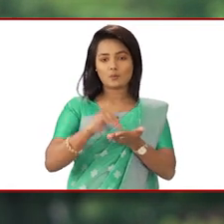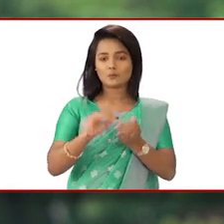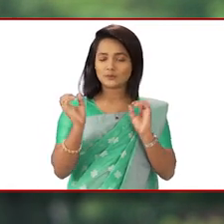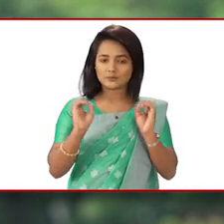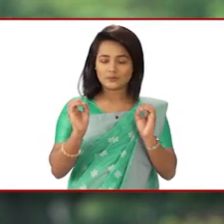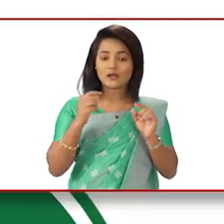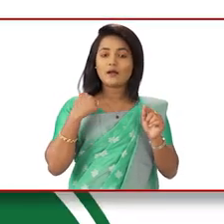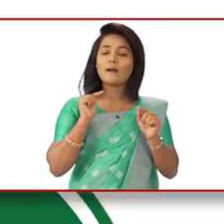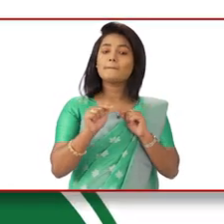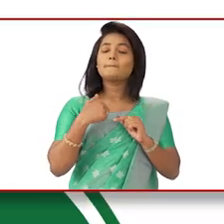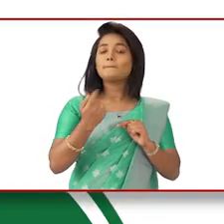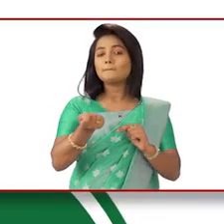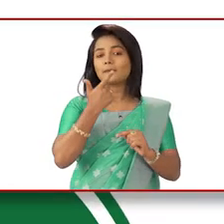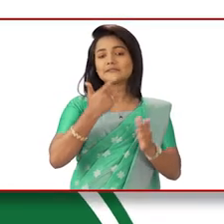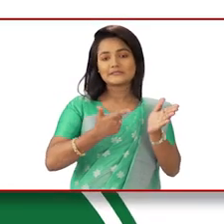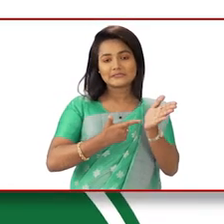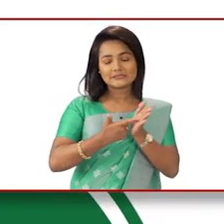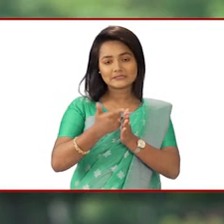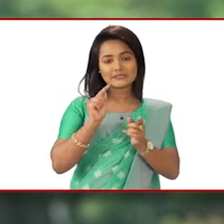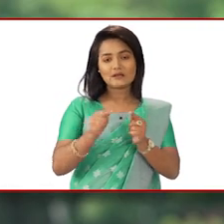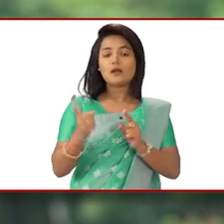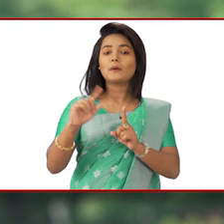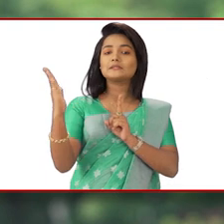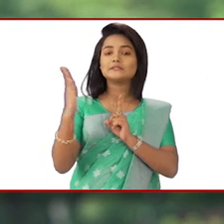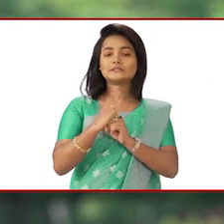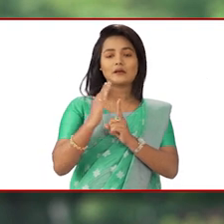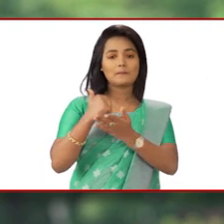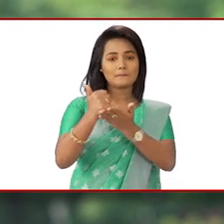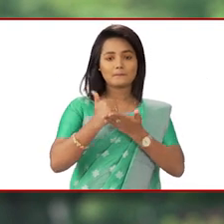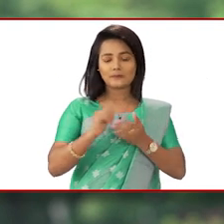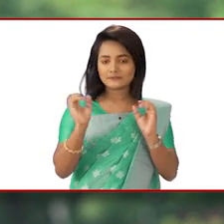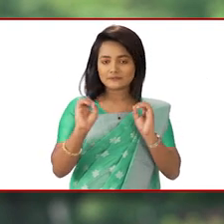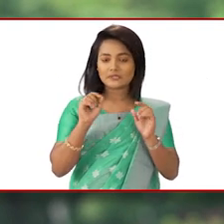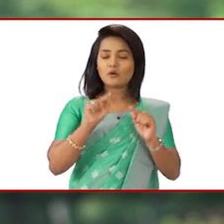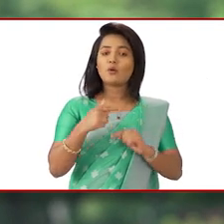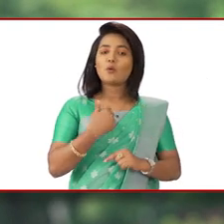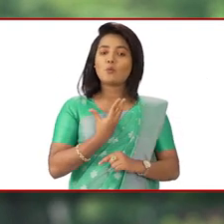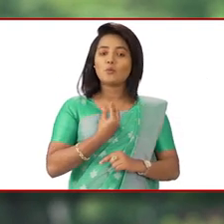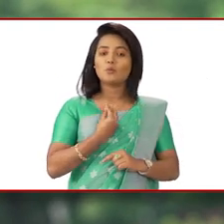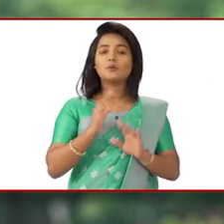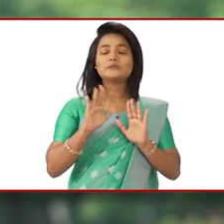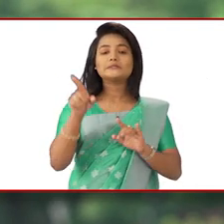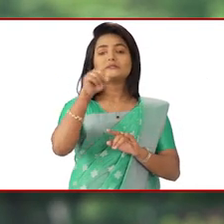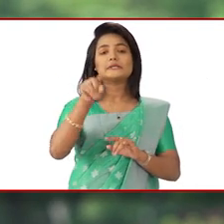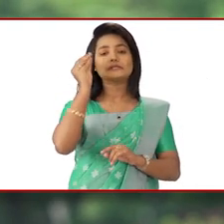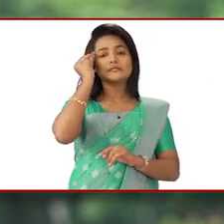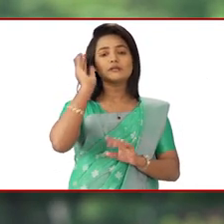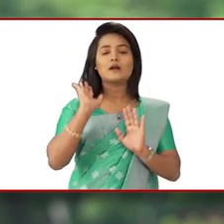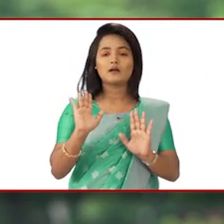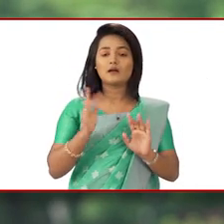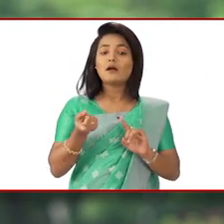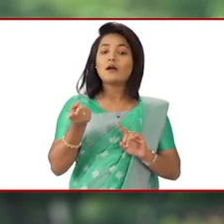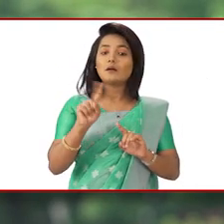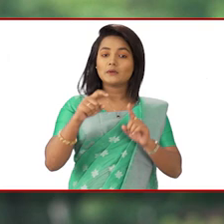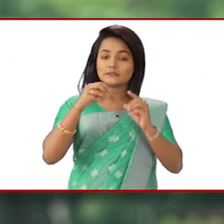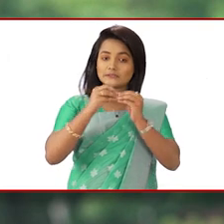এক পর্যায়ে, কারণ আমার বাবা একজন কৃষক, ওইভাবে আমাকে সাপোর্ট করতে পারলেন না, কিন্তু এরকম একটা ভয় হয়তো বা তাদের ছিলেন। তো